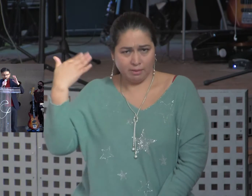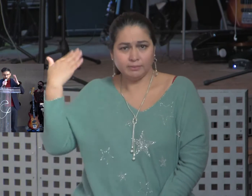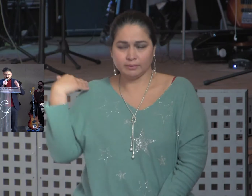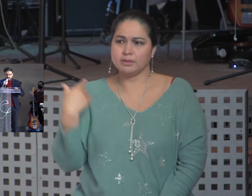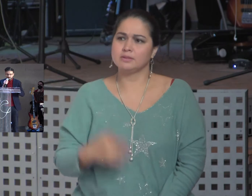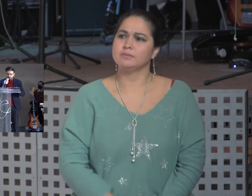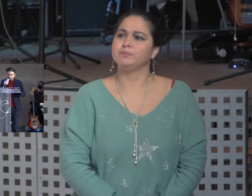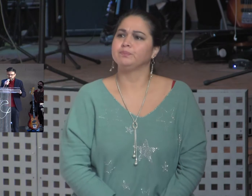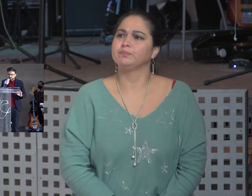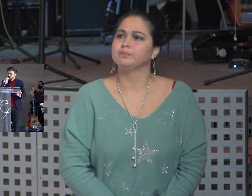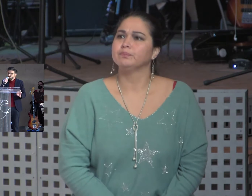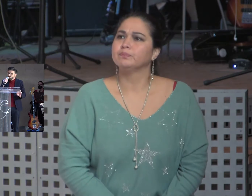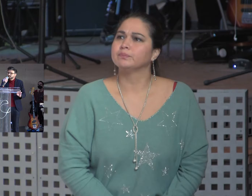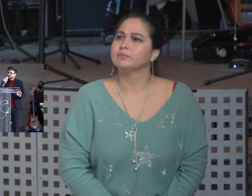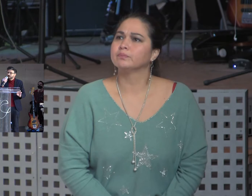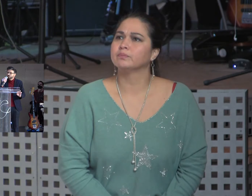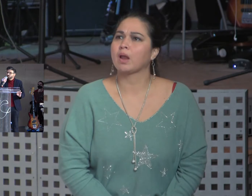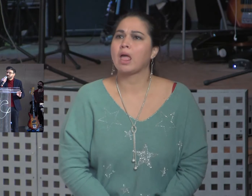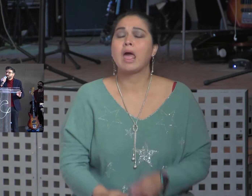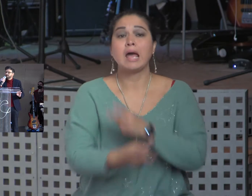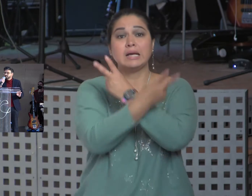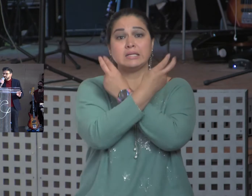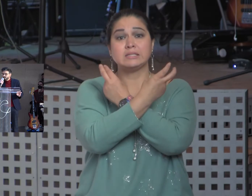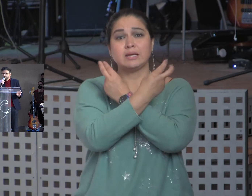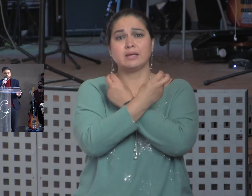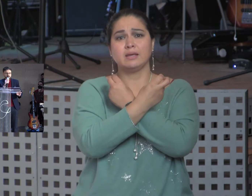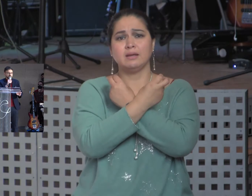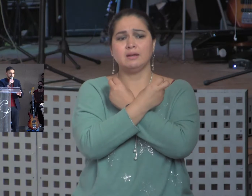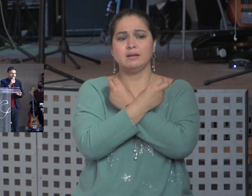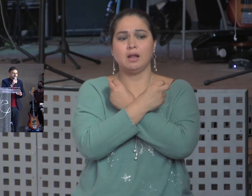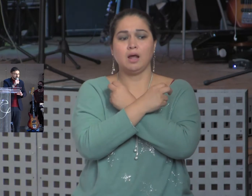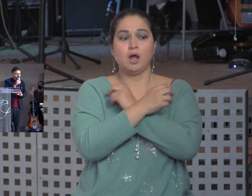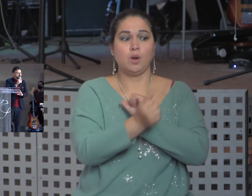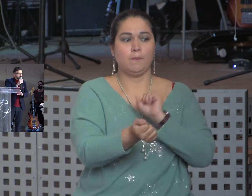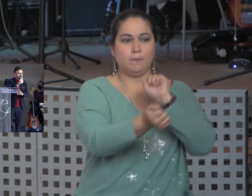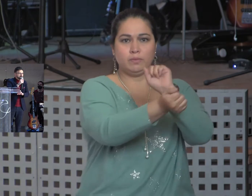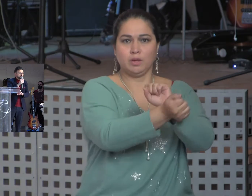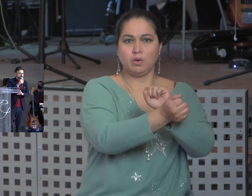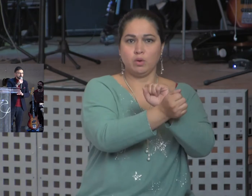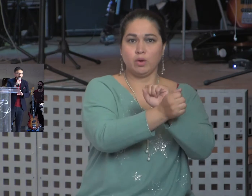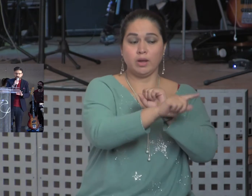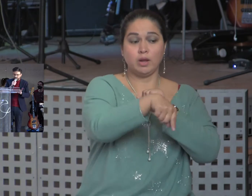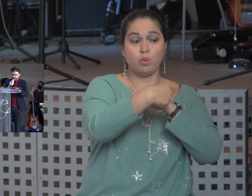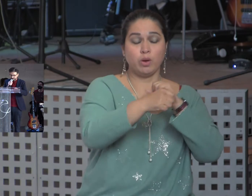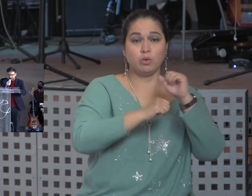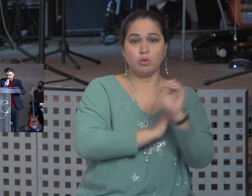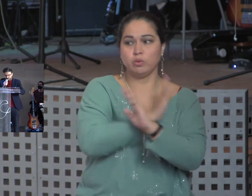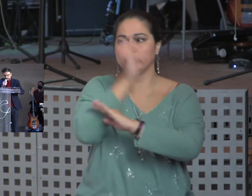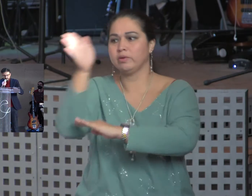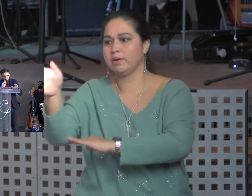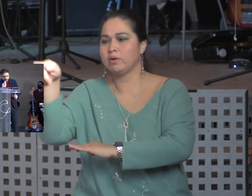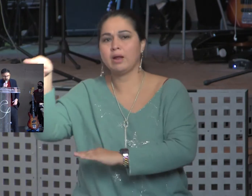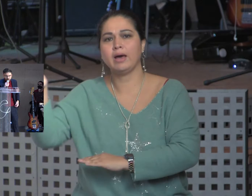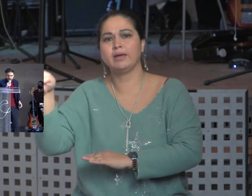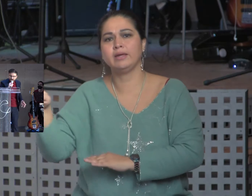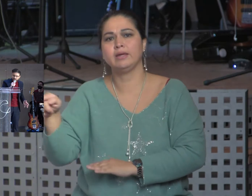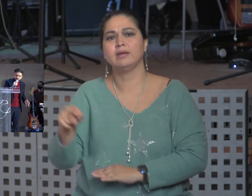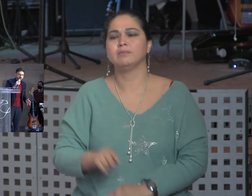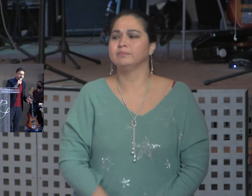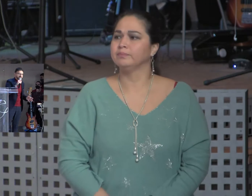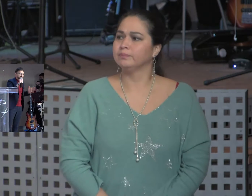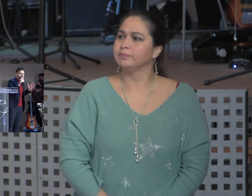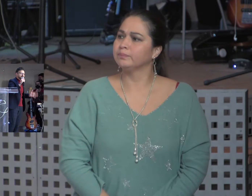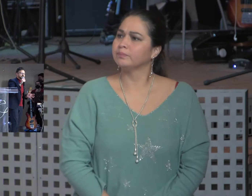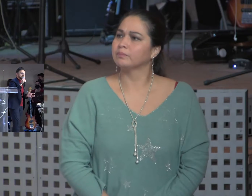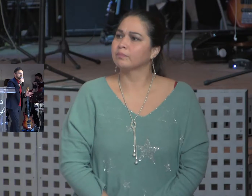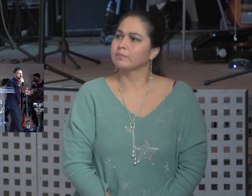fue deportado y llevado al exilio casi todos los hijos de Judá. Y pasó